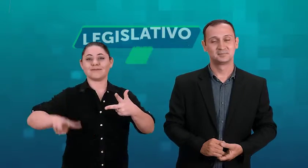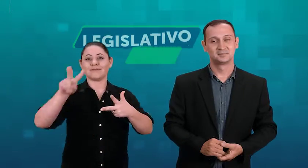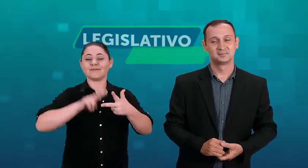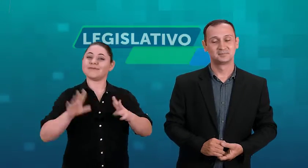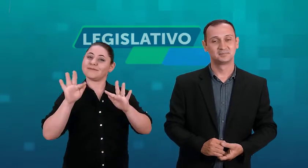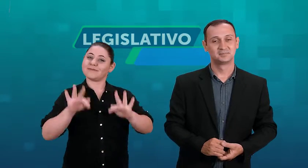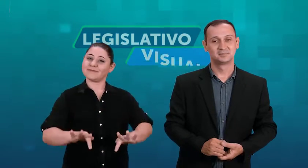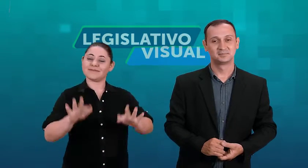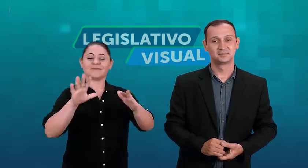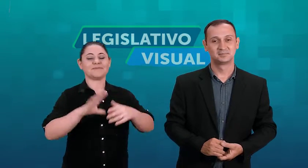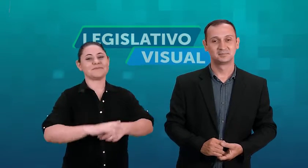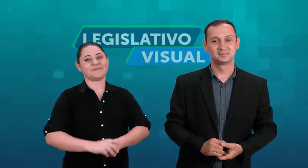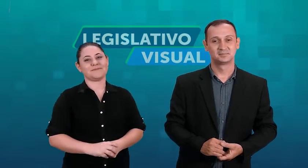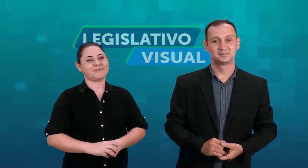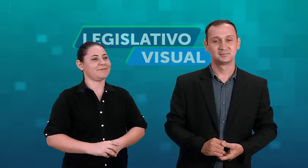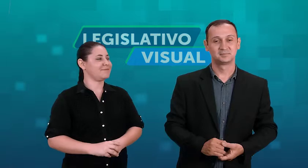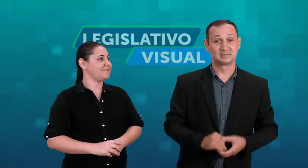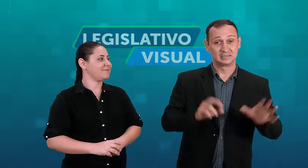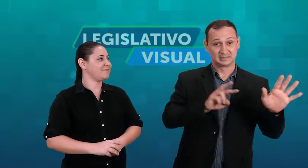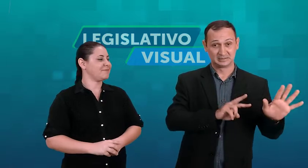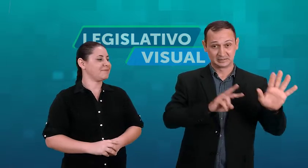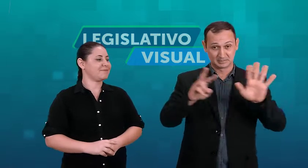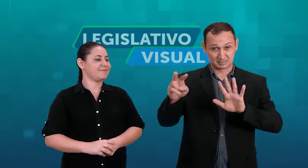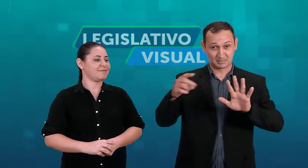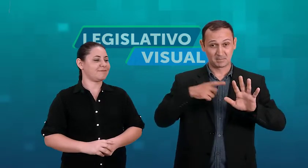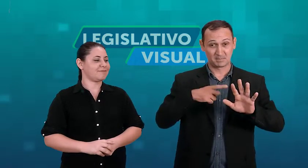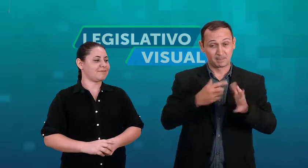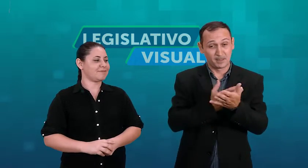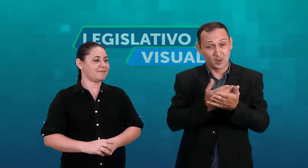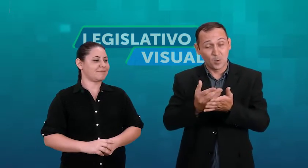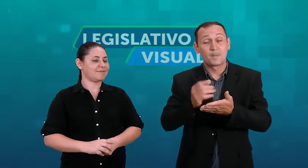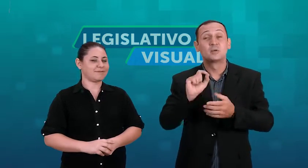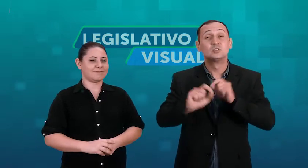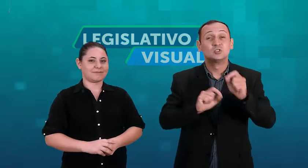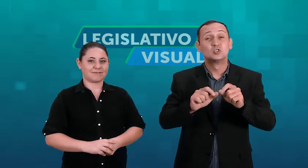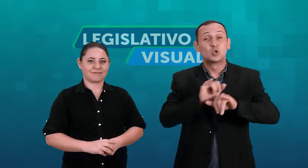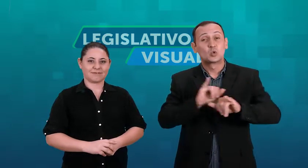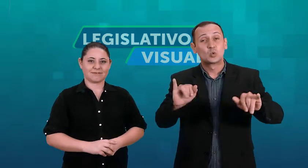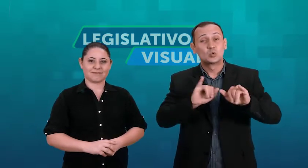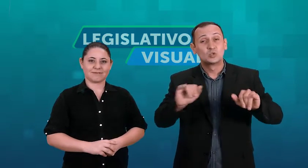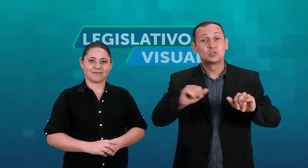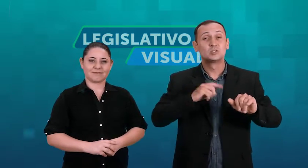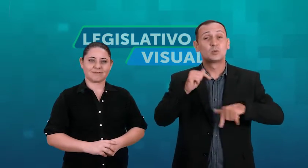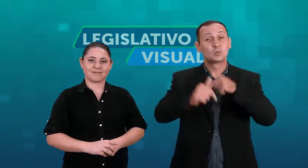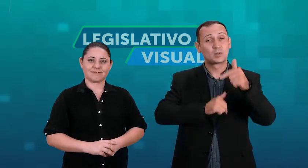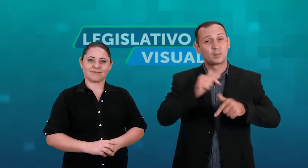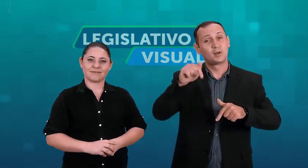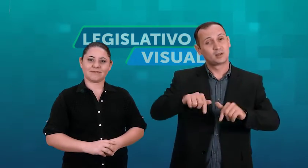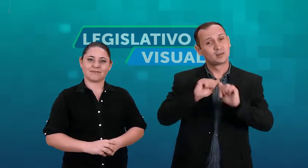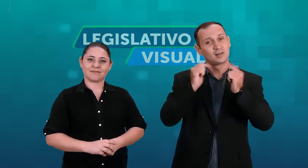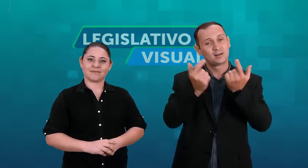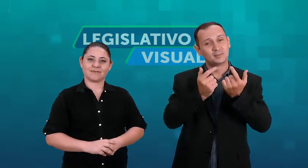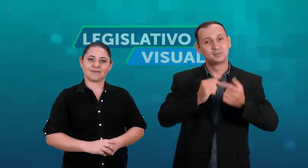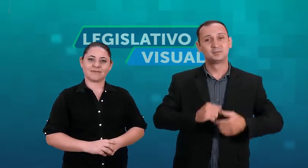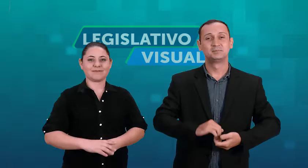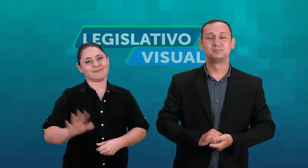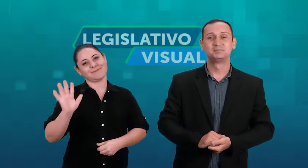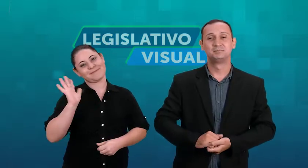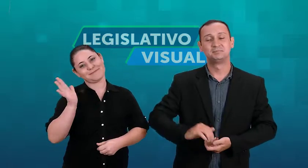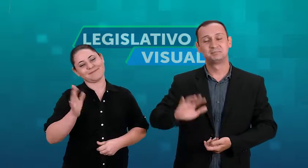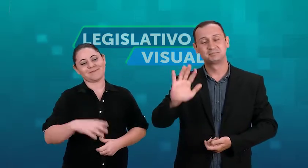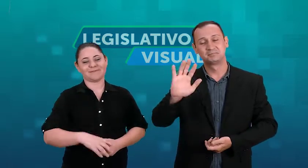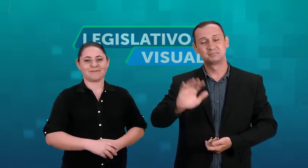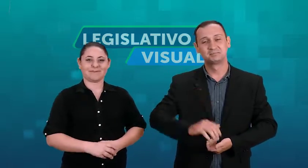O Legislativo Visual fica por aqui. Na próxima semana voltaremos com mais notícias sobre os trabalhos da Casa de